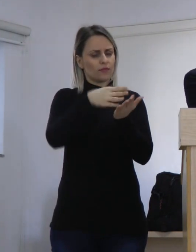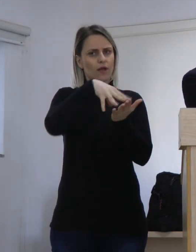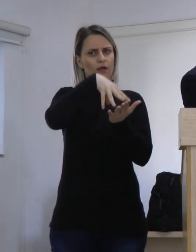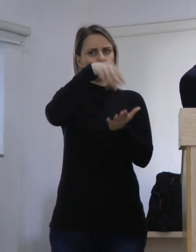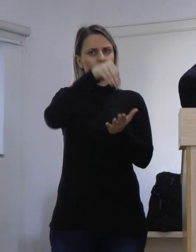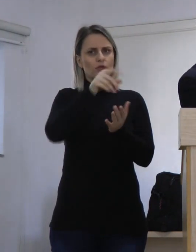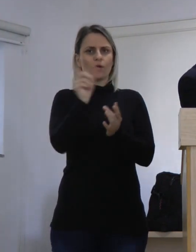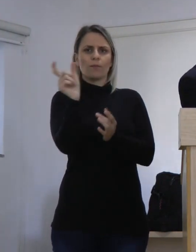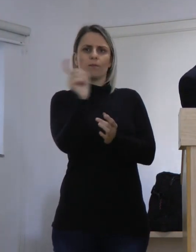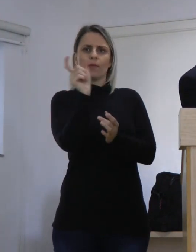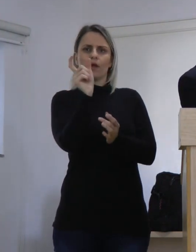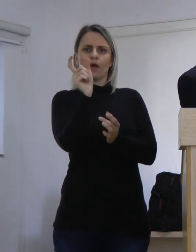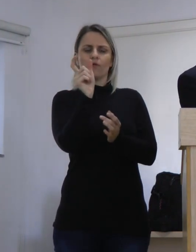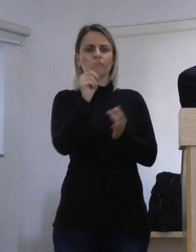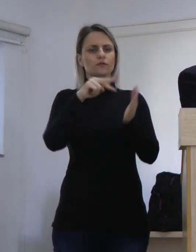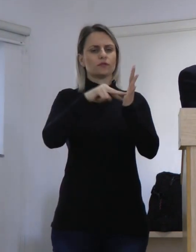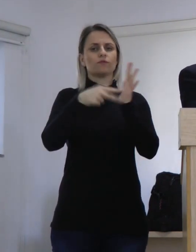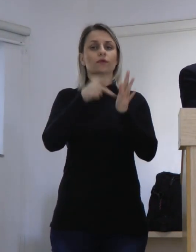Está ali, pessoal, é só ler.